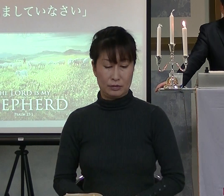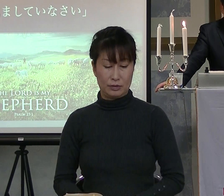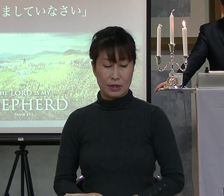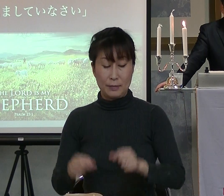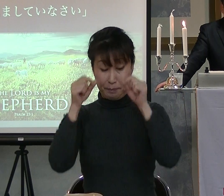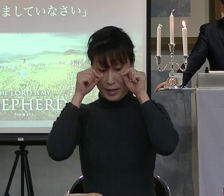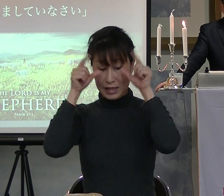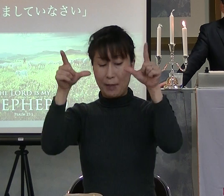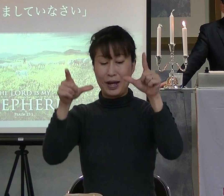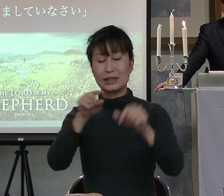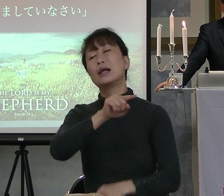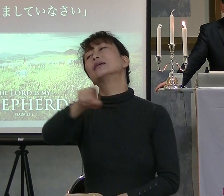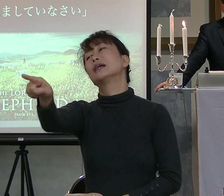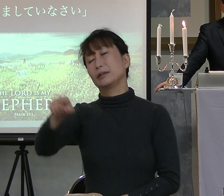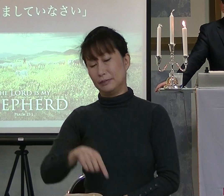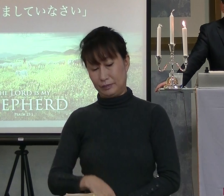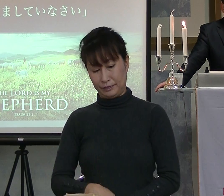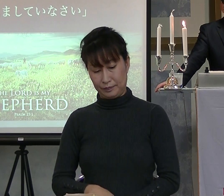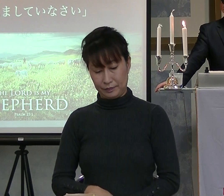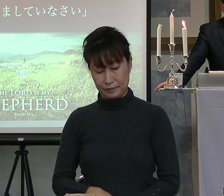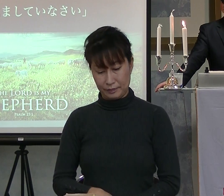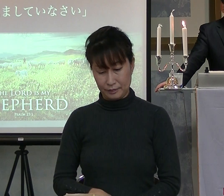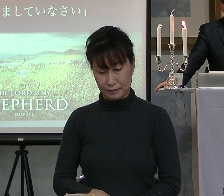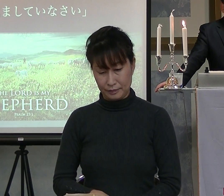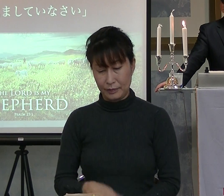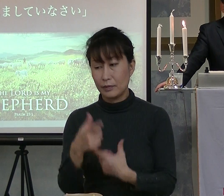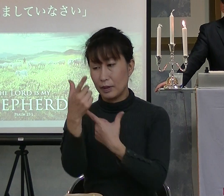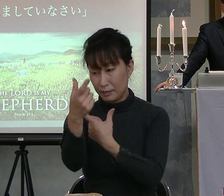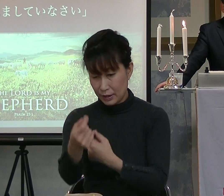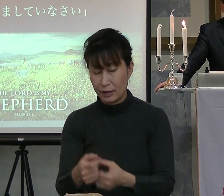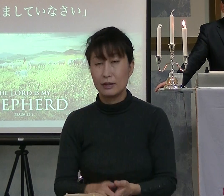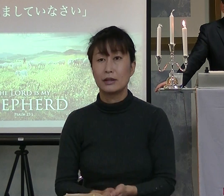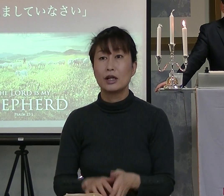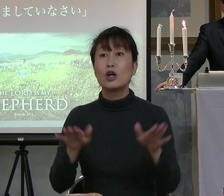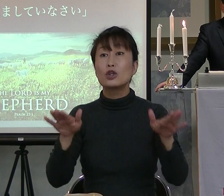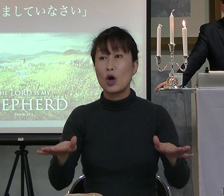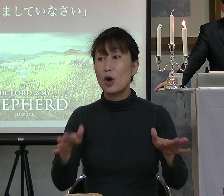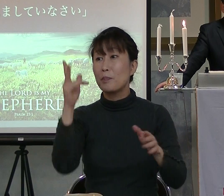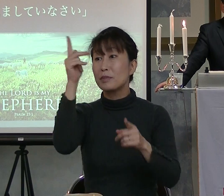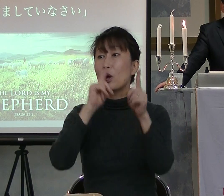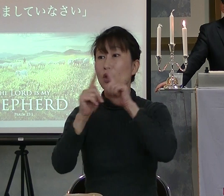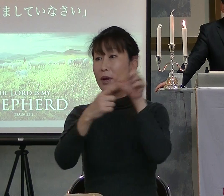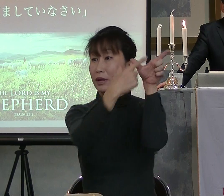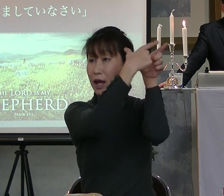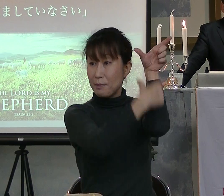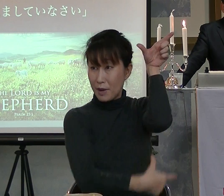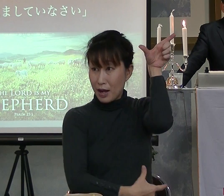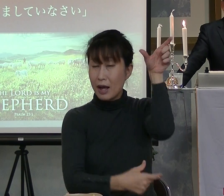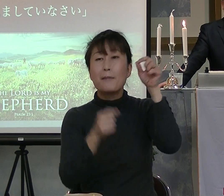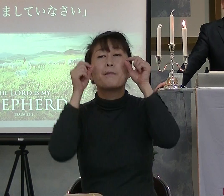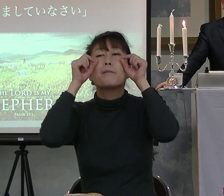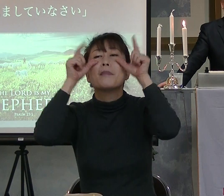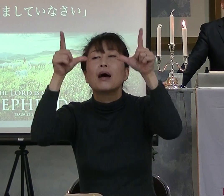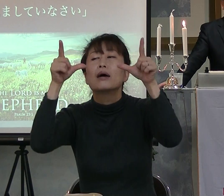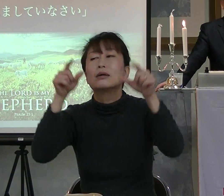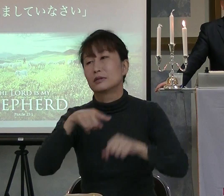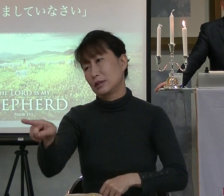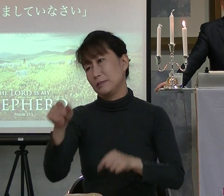ましていなさい。アーメン。今日は目を覚ましていなさいと言っていう言葉